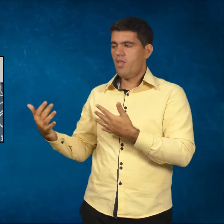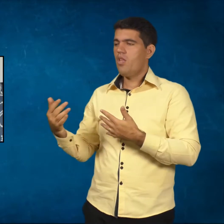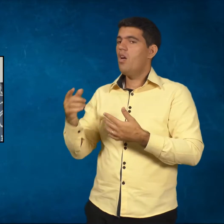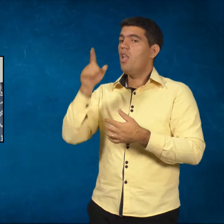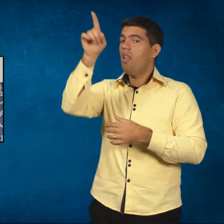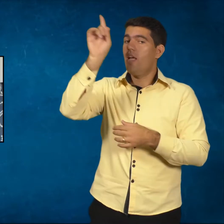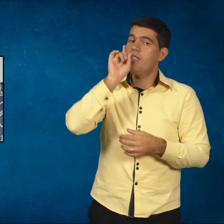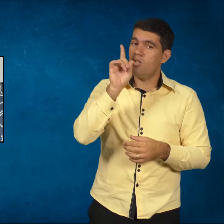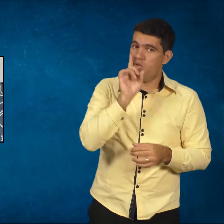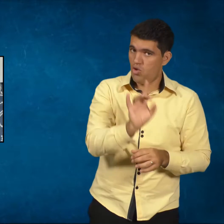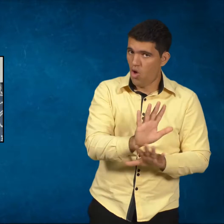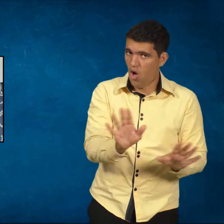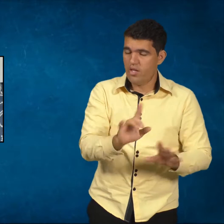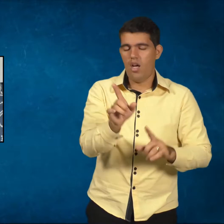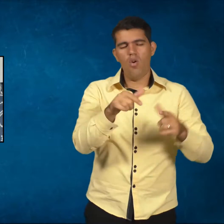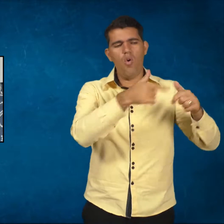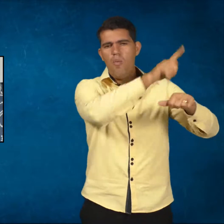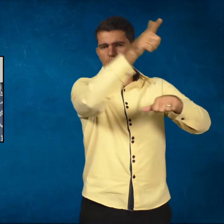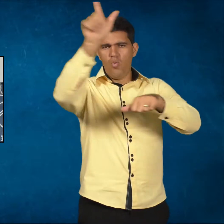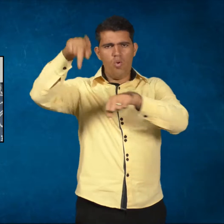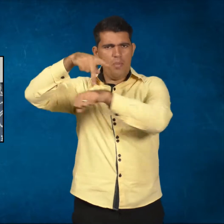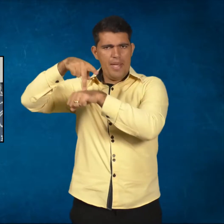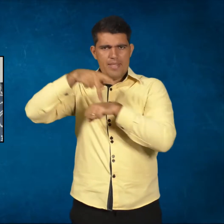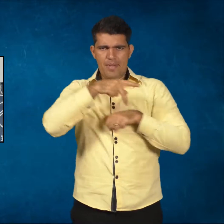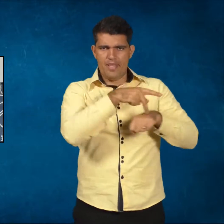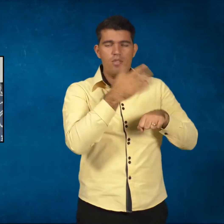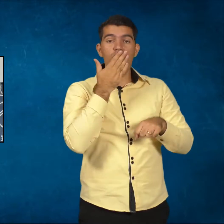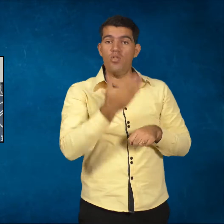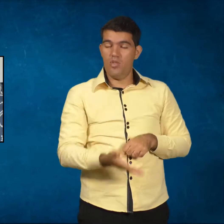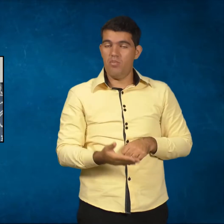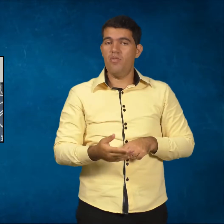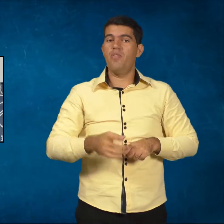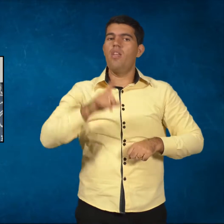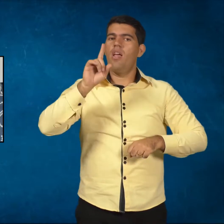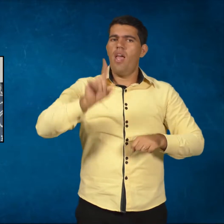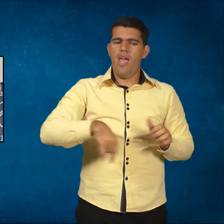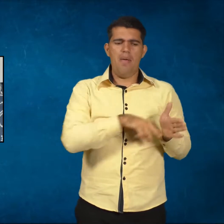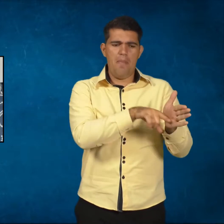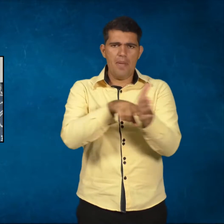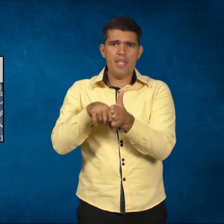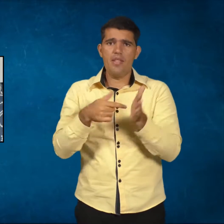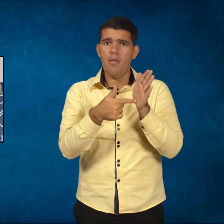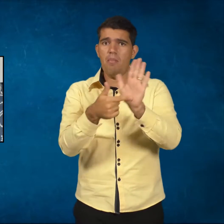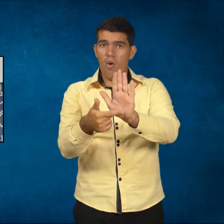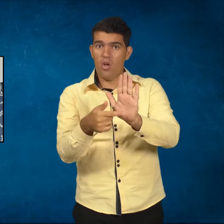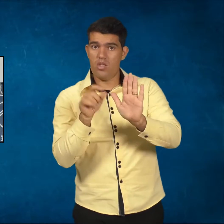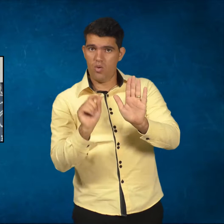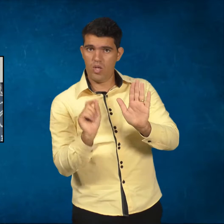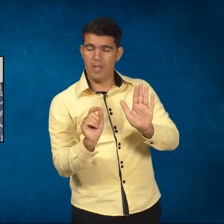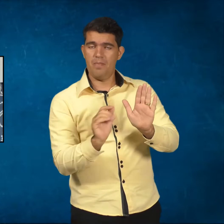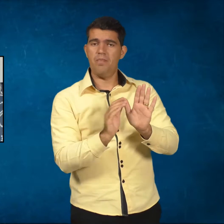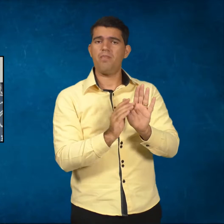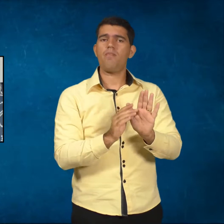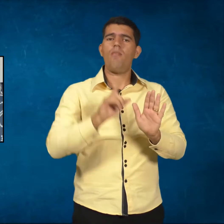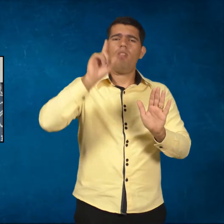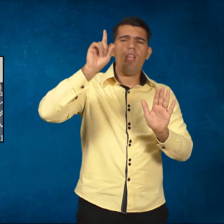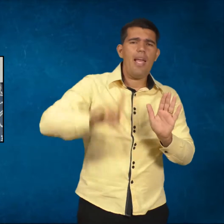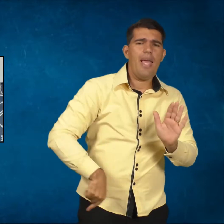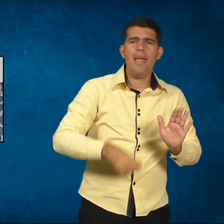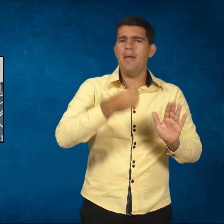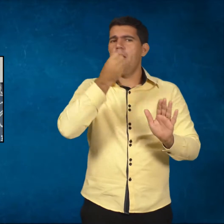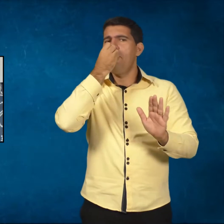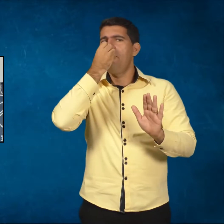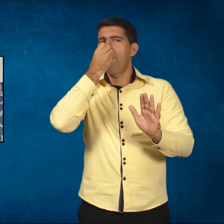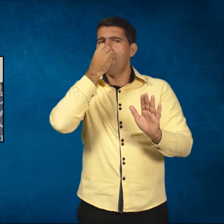outros países, este modelo de ensino é o que as pesquisas vêm apontando, que é uma